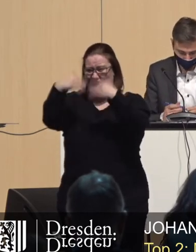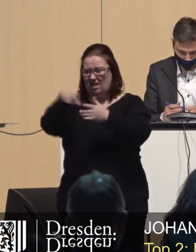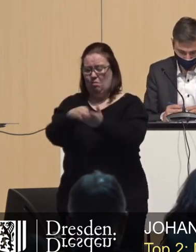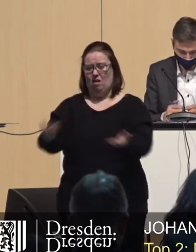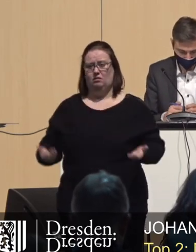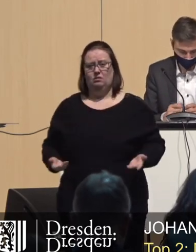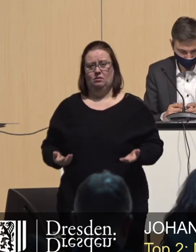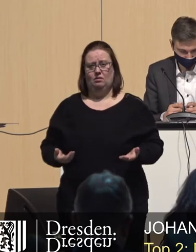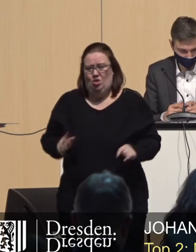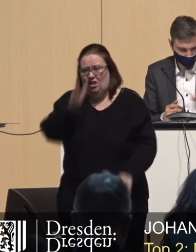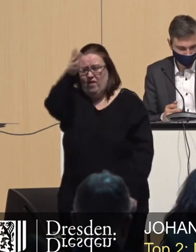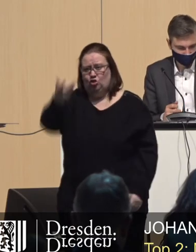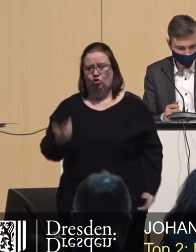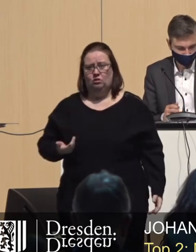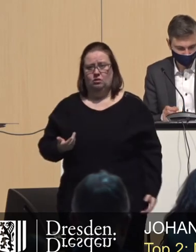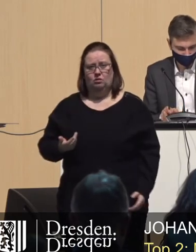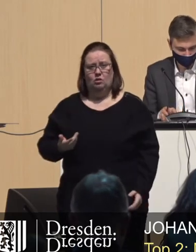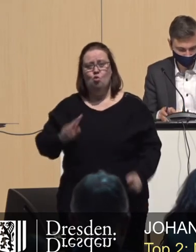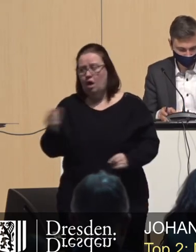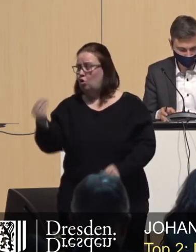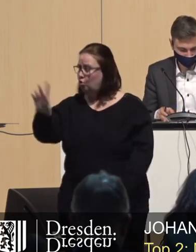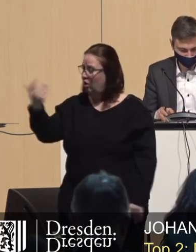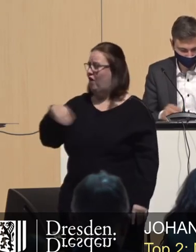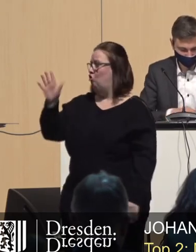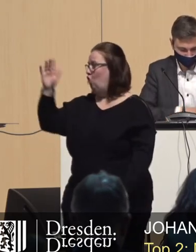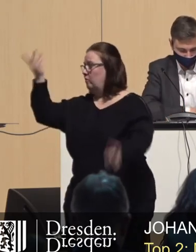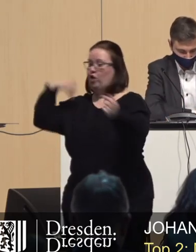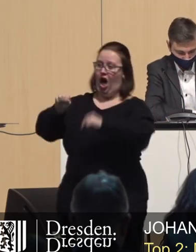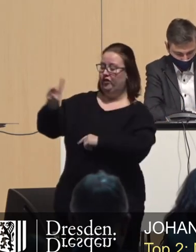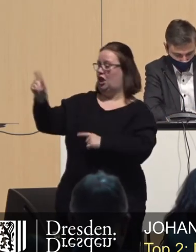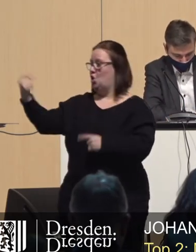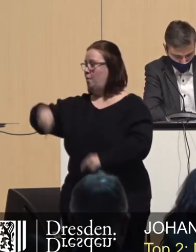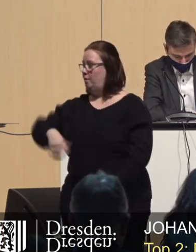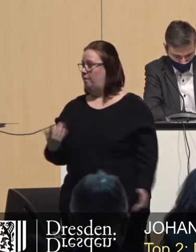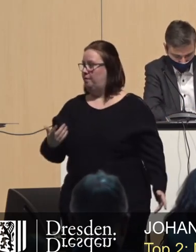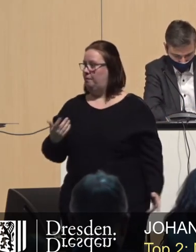Weihnachtsmärkte. Das ist absurd. Und dann kommen Sie, Frau Schöps, von der AfD